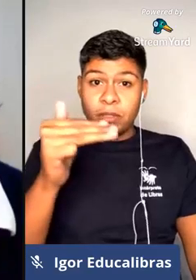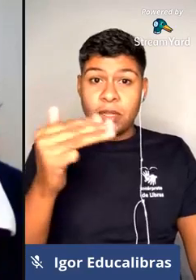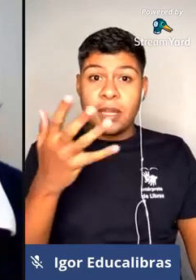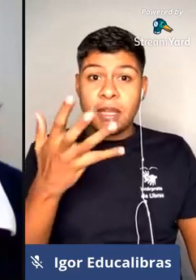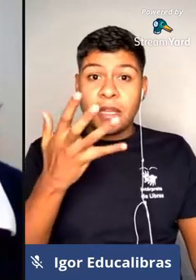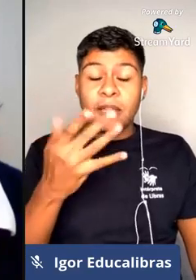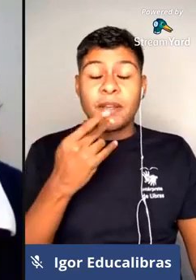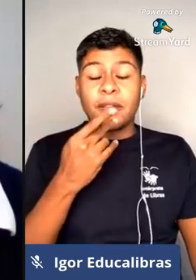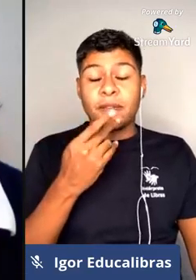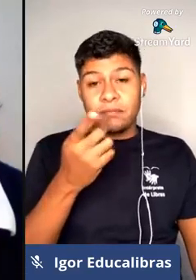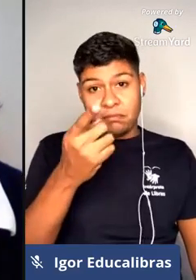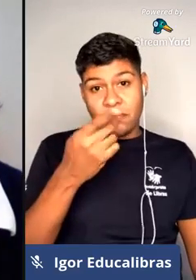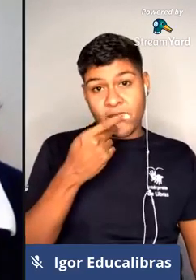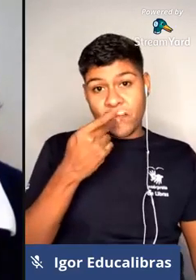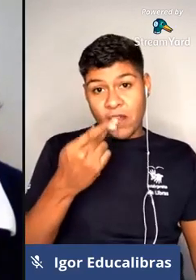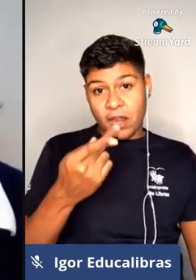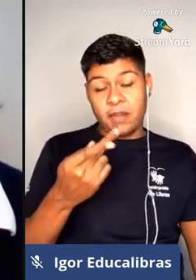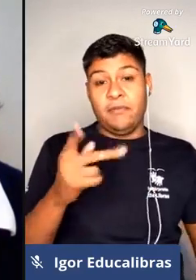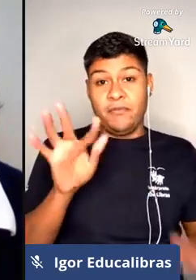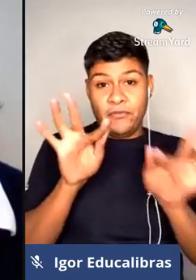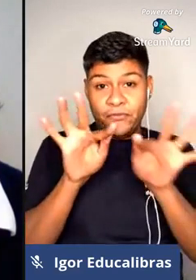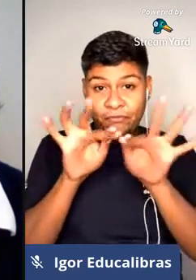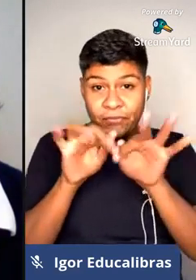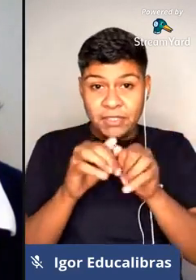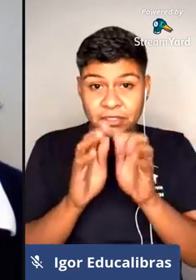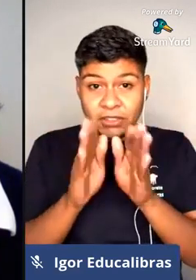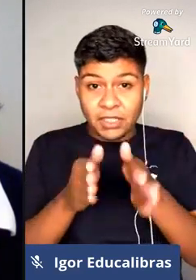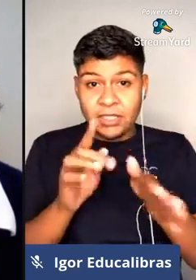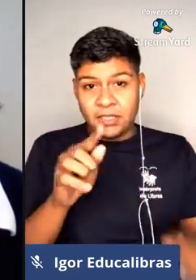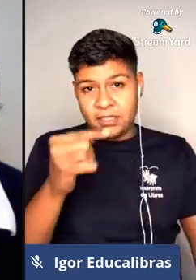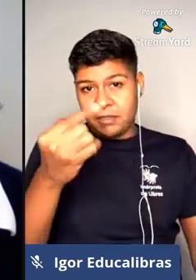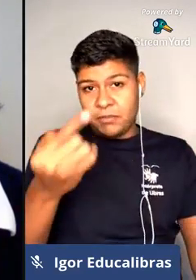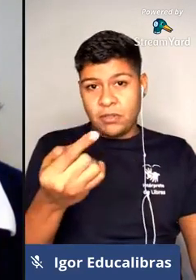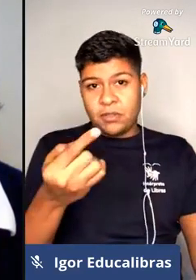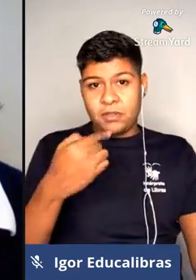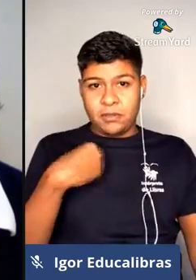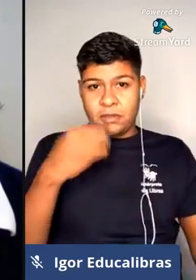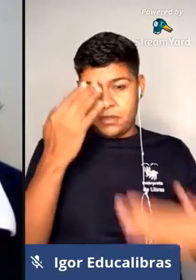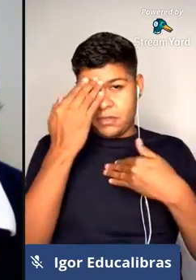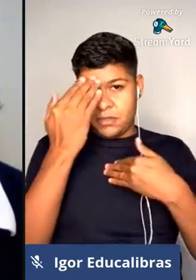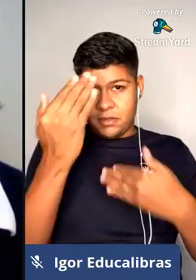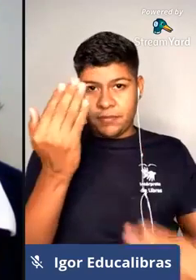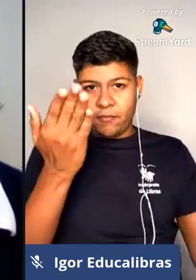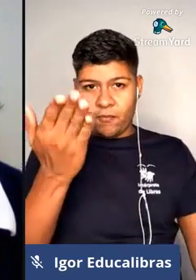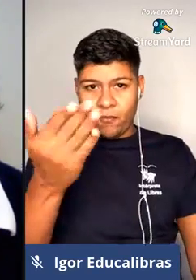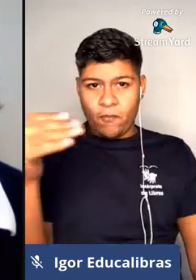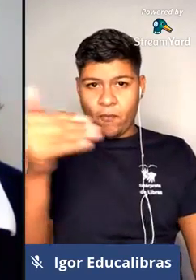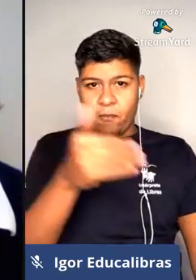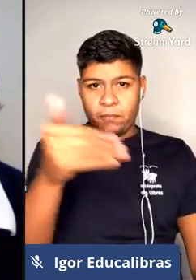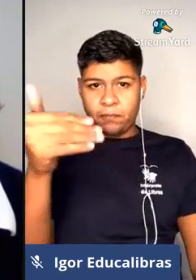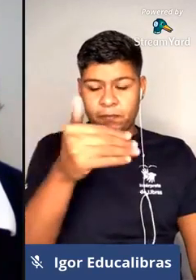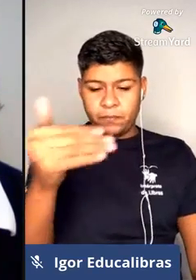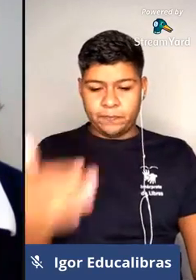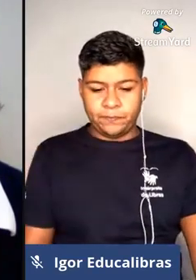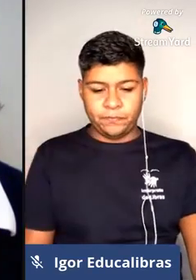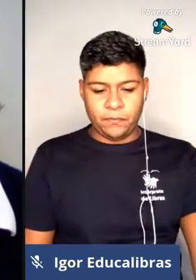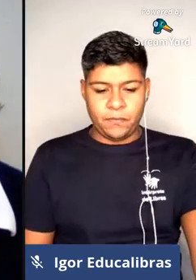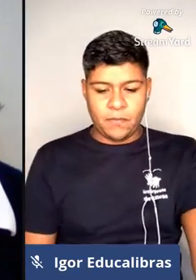suas considerações finais, né, e depois eu agradeço você pela sua participação.